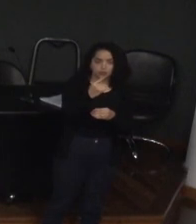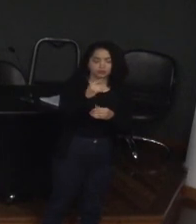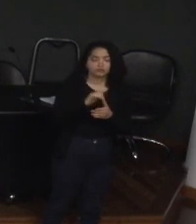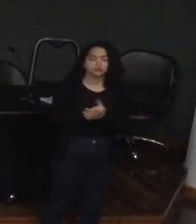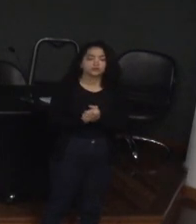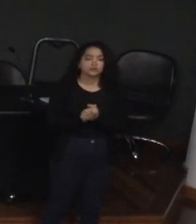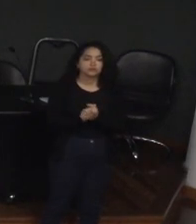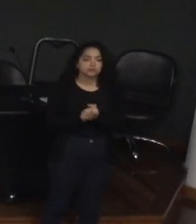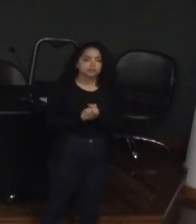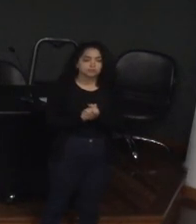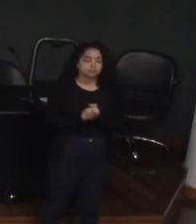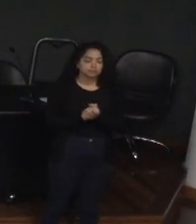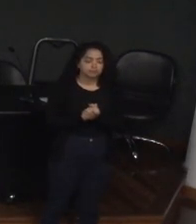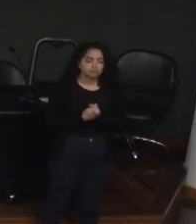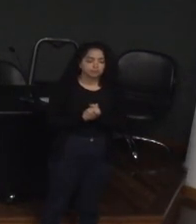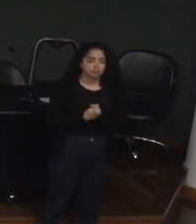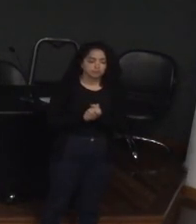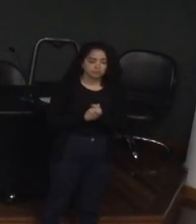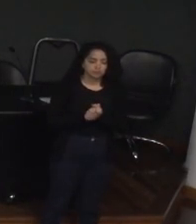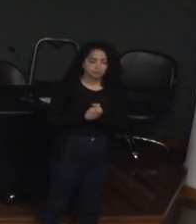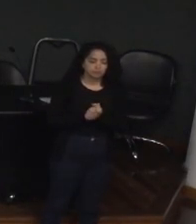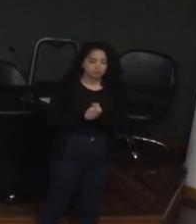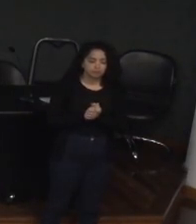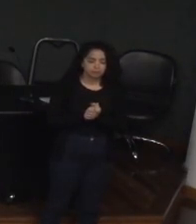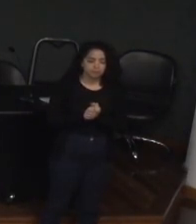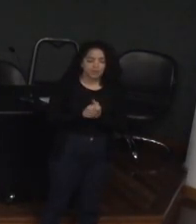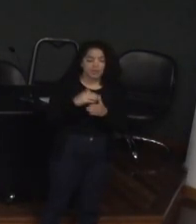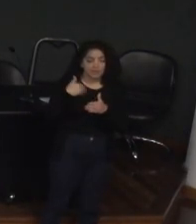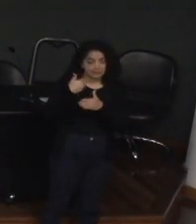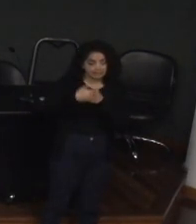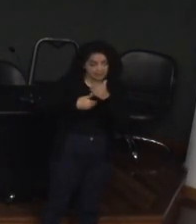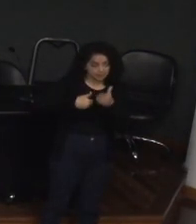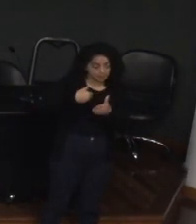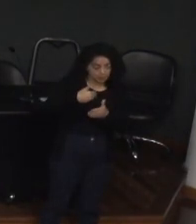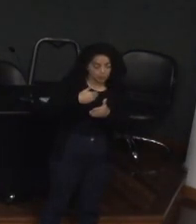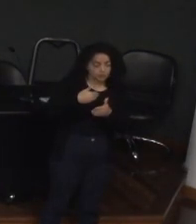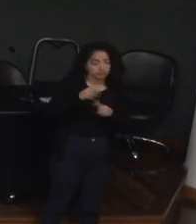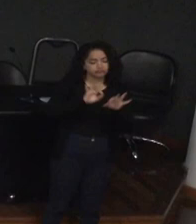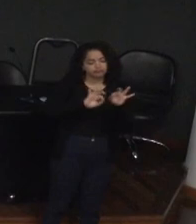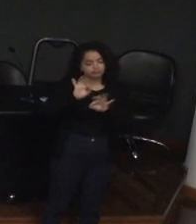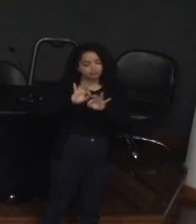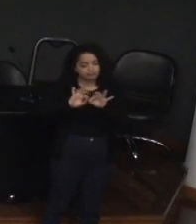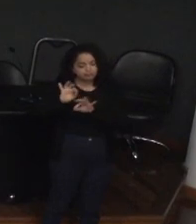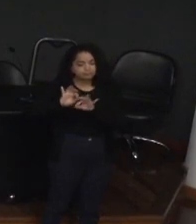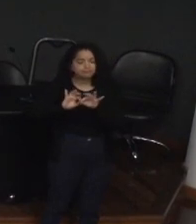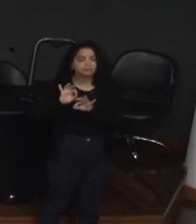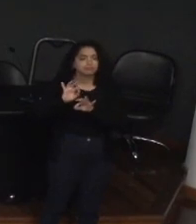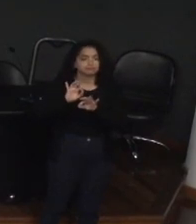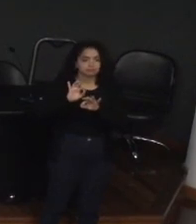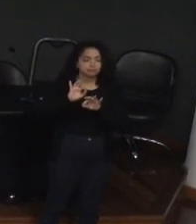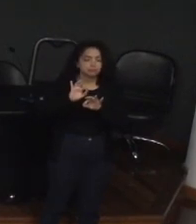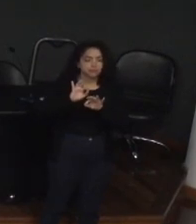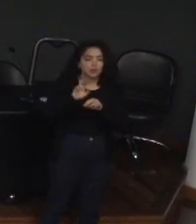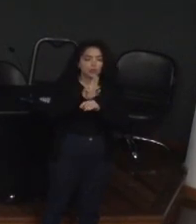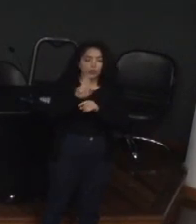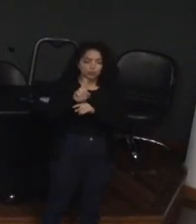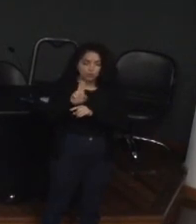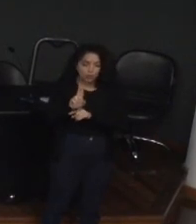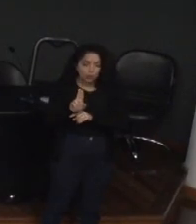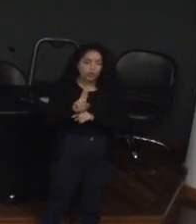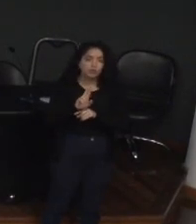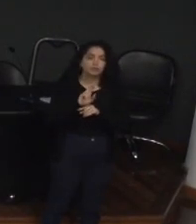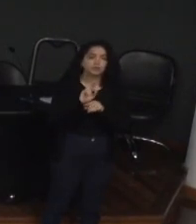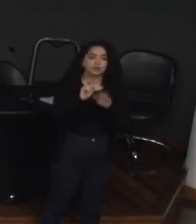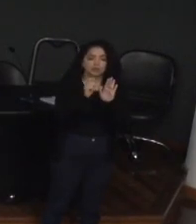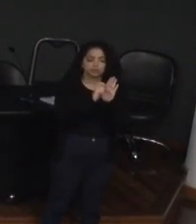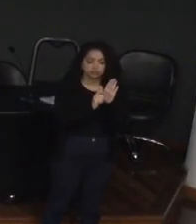Processo ativo ou terceiro, né? E depois disso, daí vocês elaboram de acordo com o nome do ativo, toda a